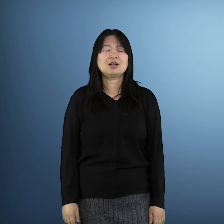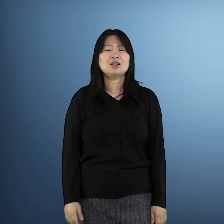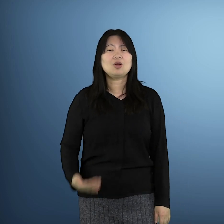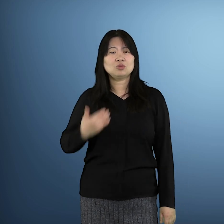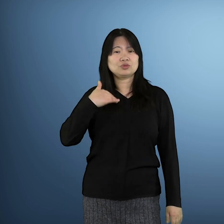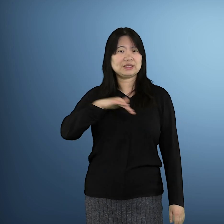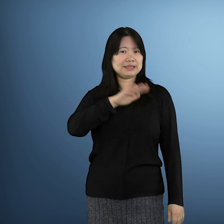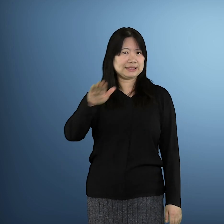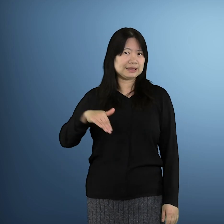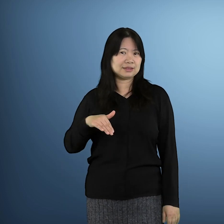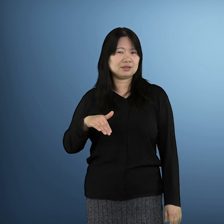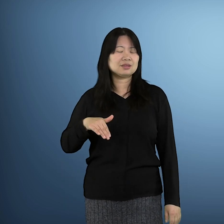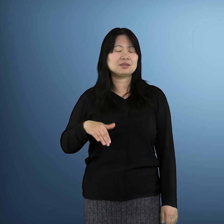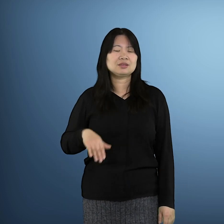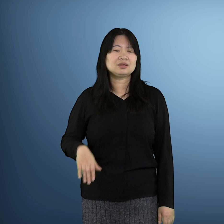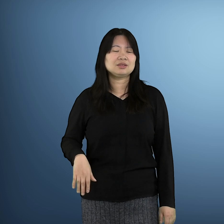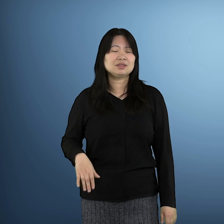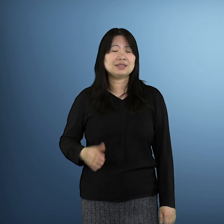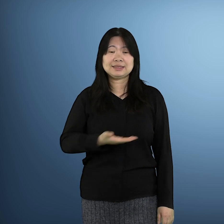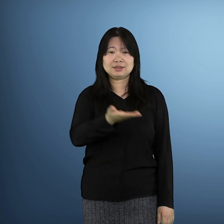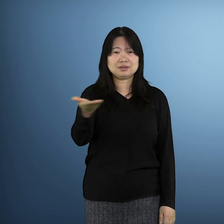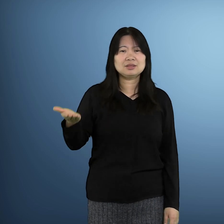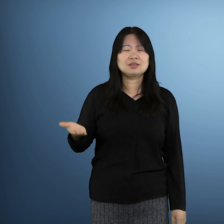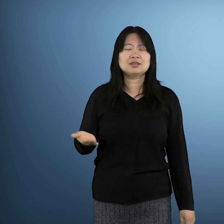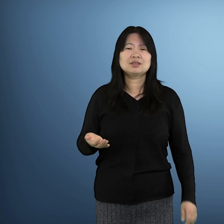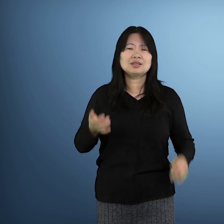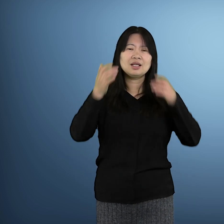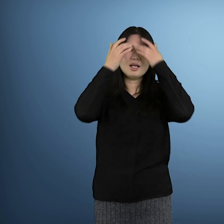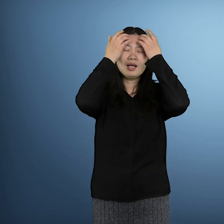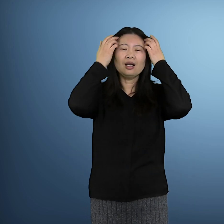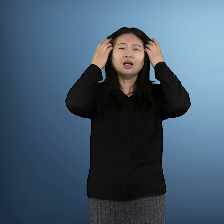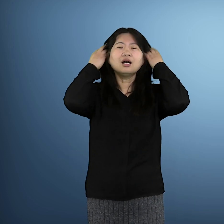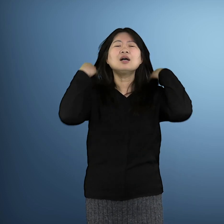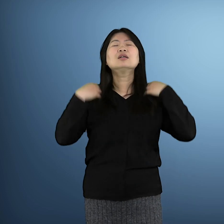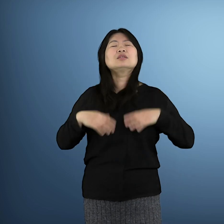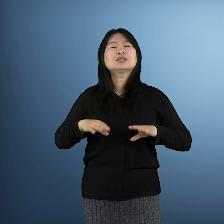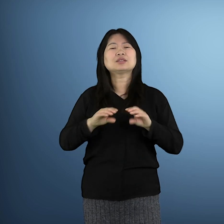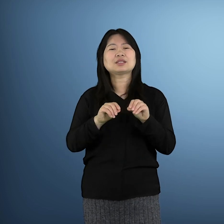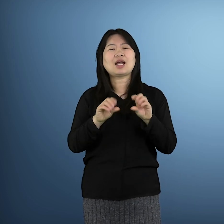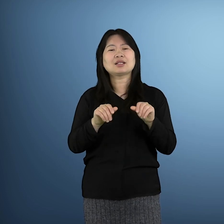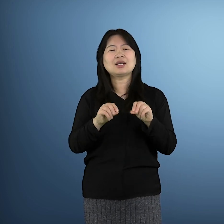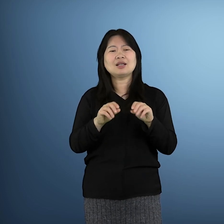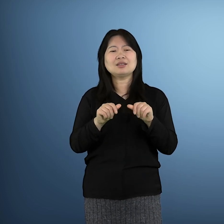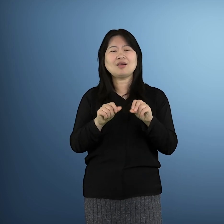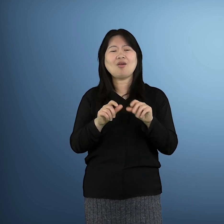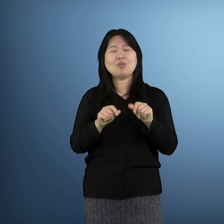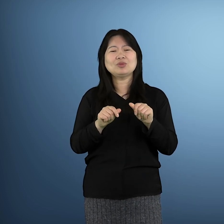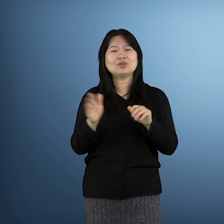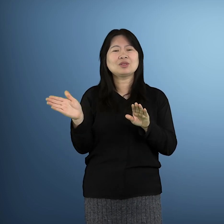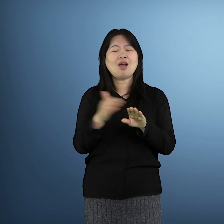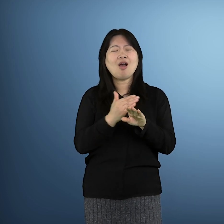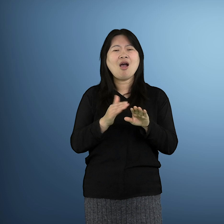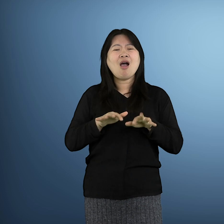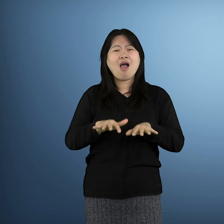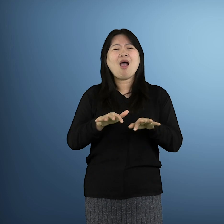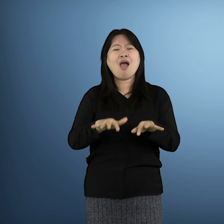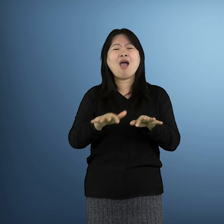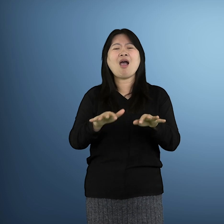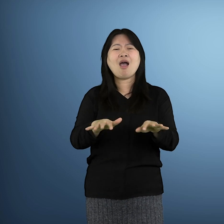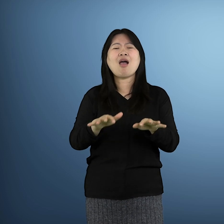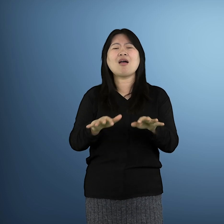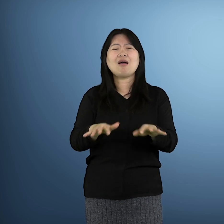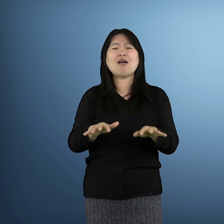적어도 우리는 그들의 그 땅에서 부르는 피의 소리를 들어야 돼요. 창세기